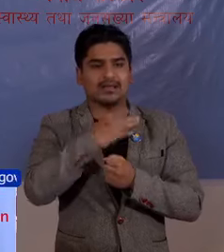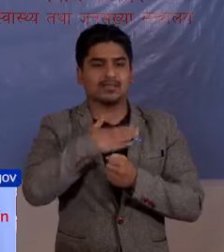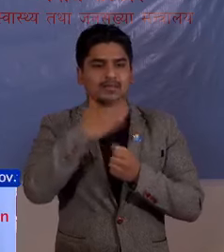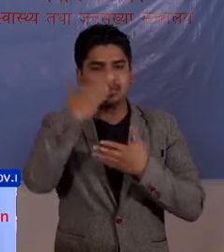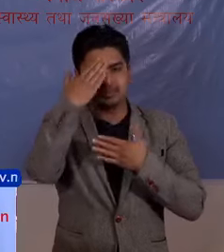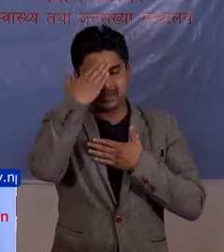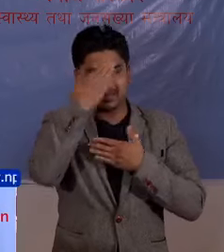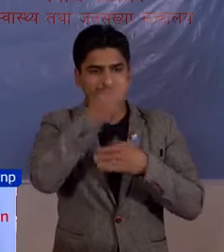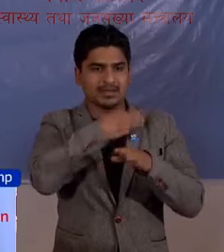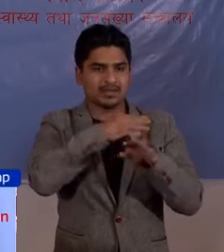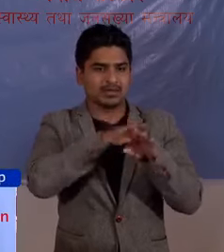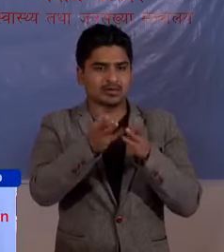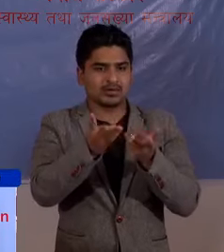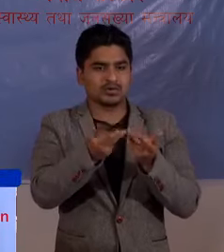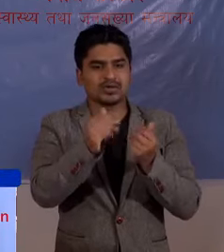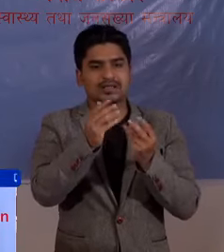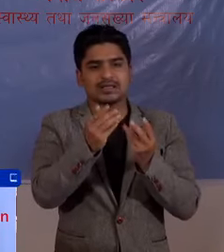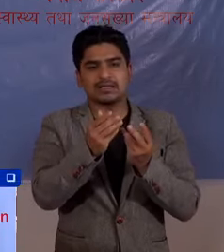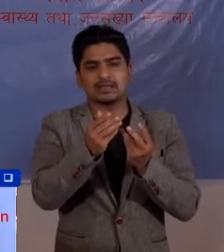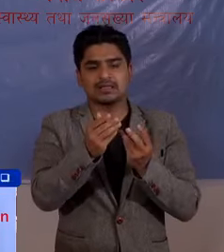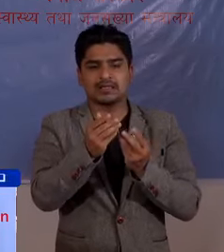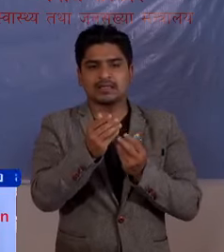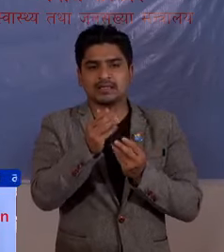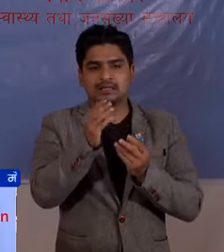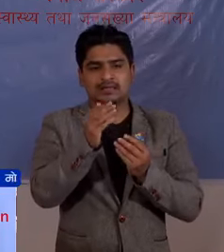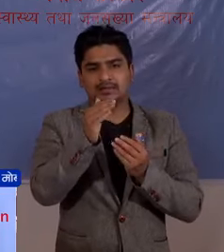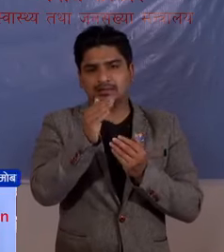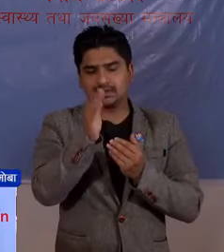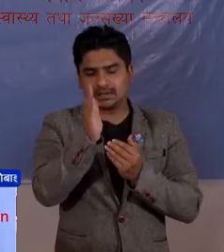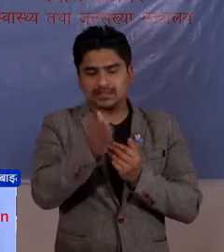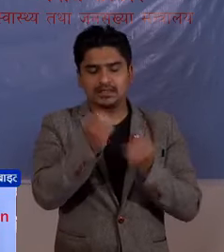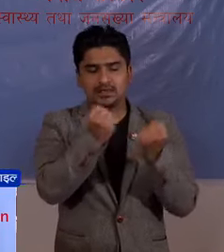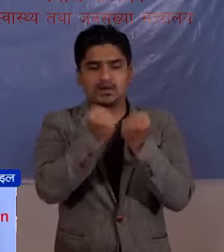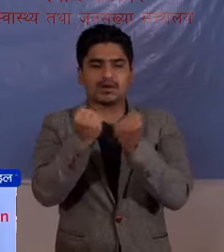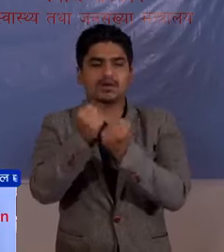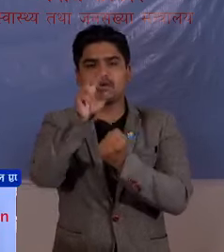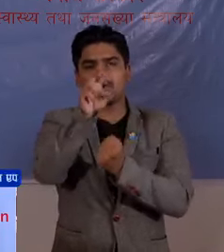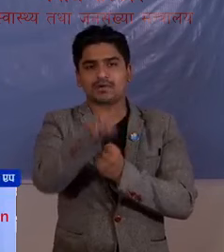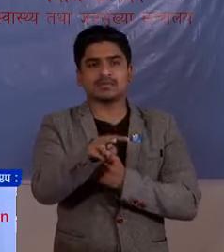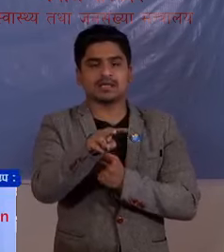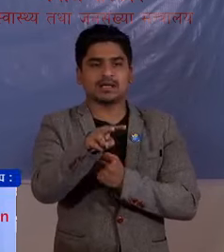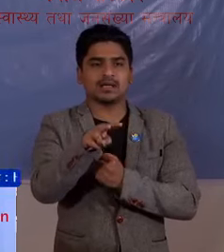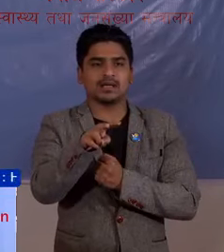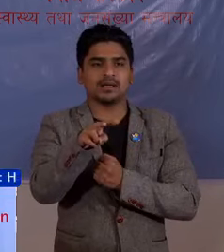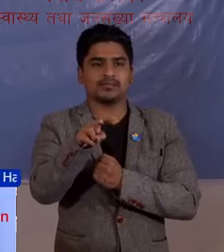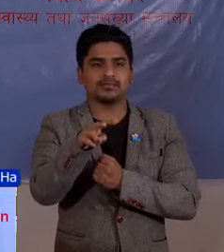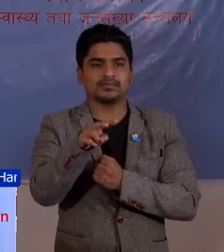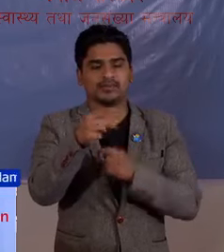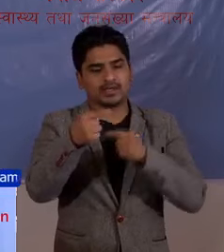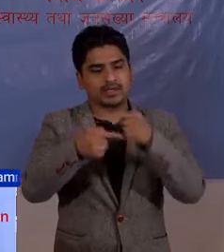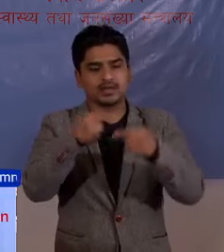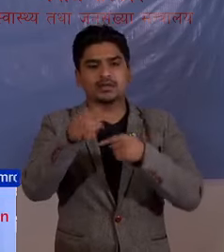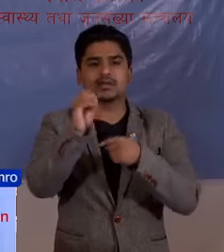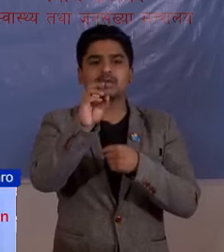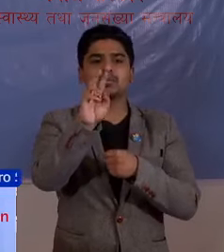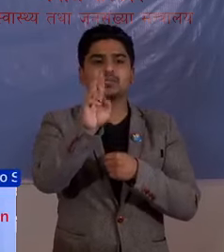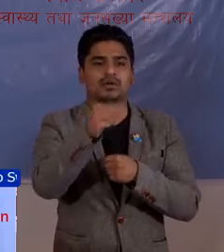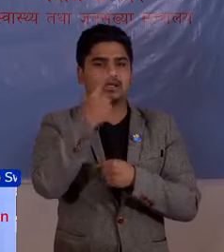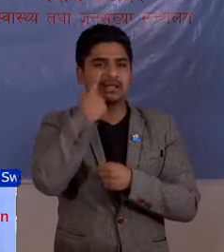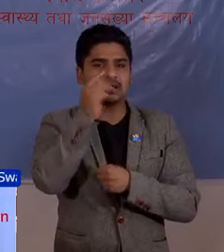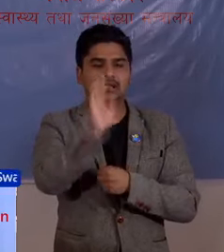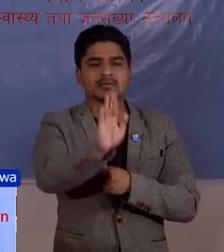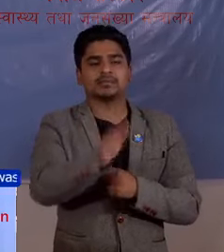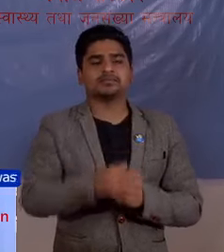चाहिँ संक्रमितको संख्याको हिसाबले लकडाउनको स्थिति चाहिँ निरन्तर दिनुपर्ने